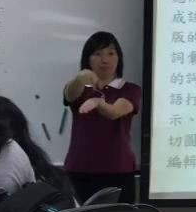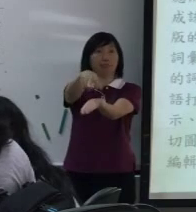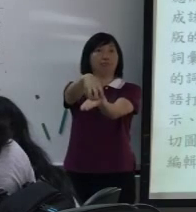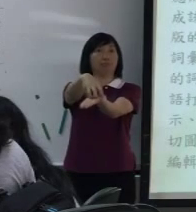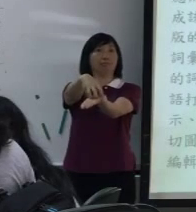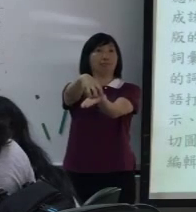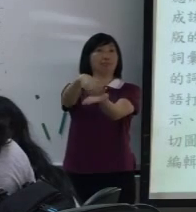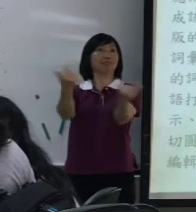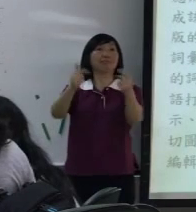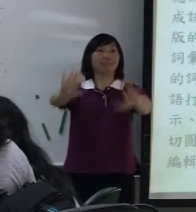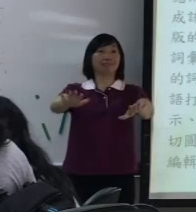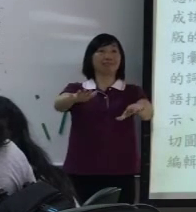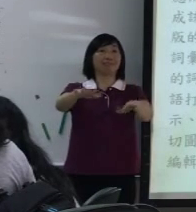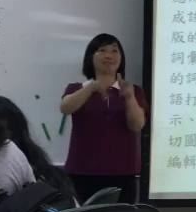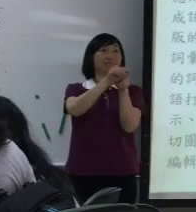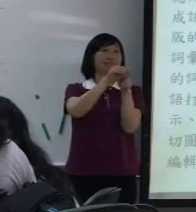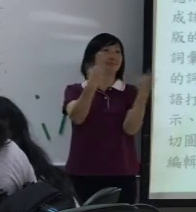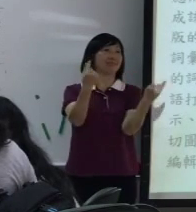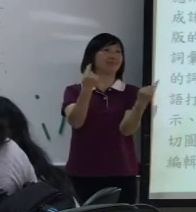录影存证，就像今天一样，